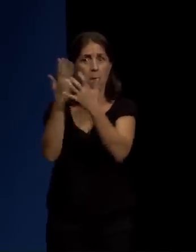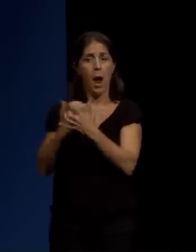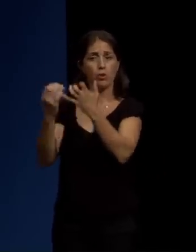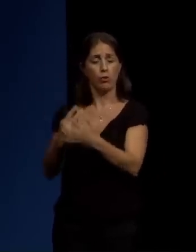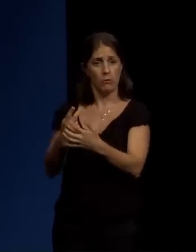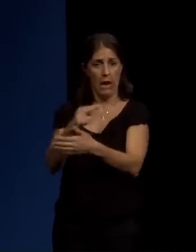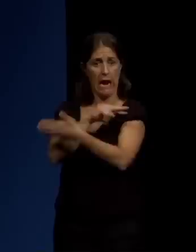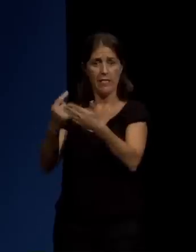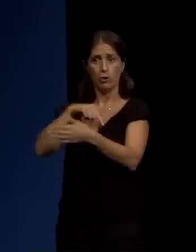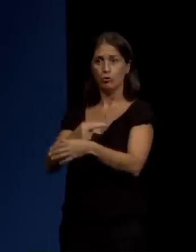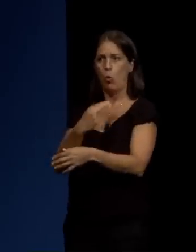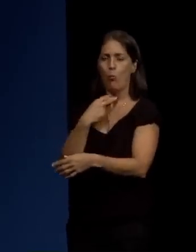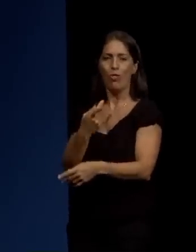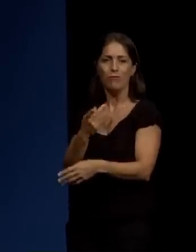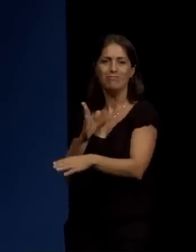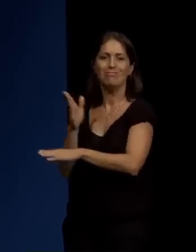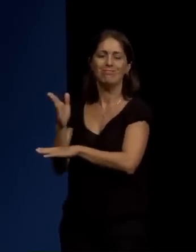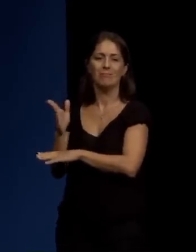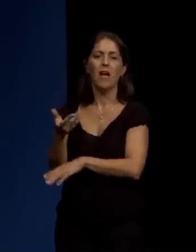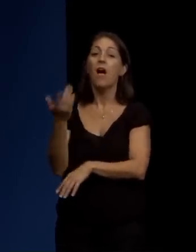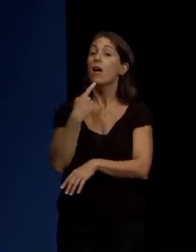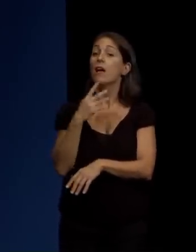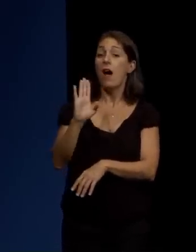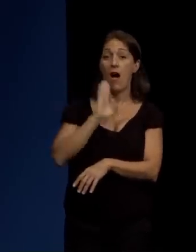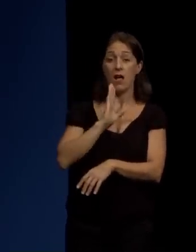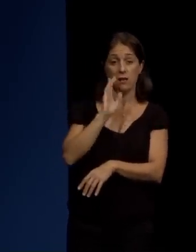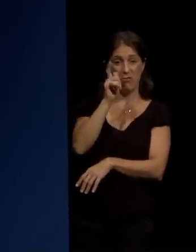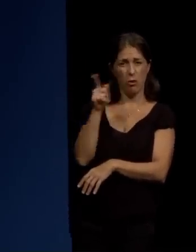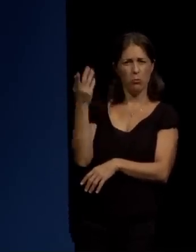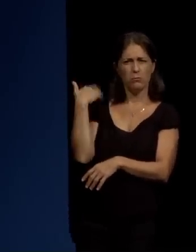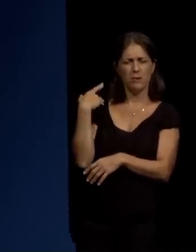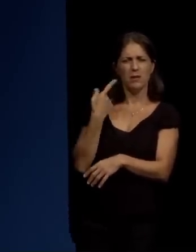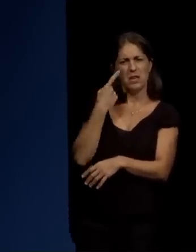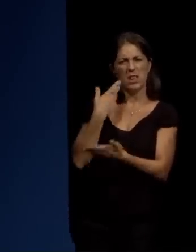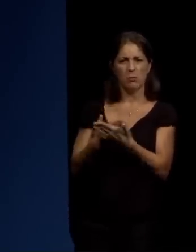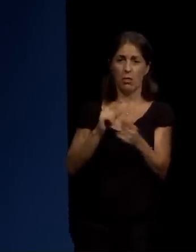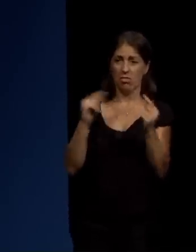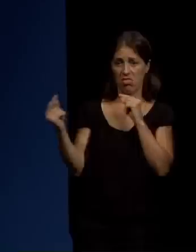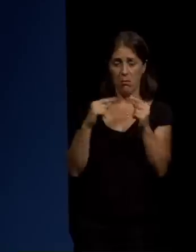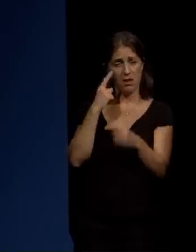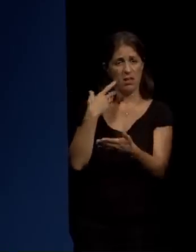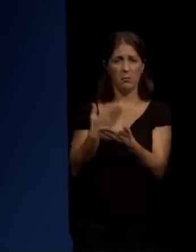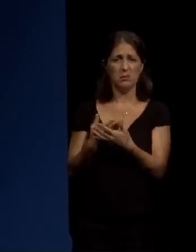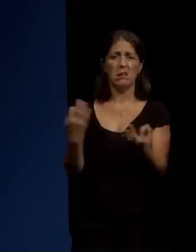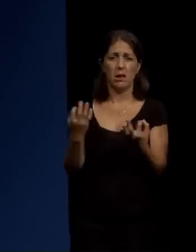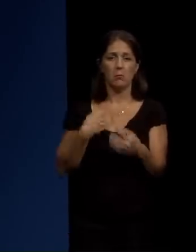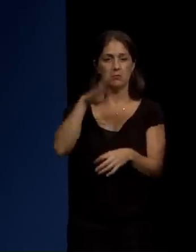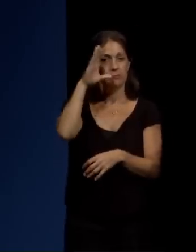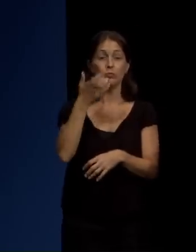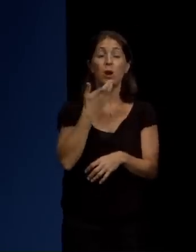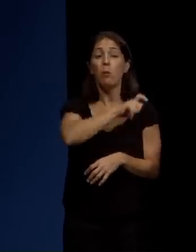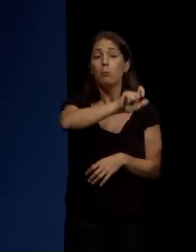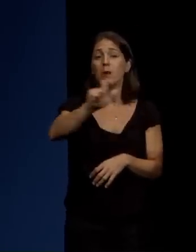Galicia. Como dicía antes, Feijóo demostrou no debate unha vez máis que non escoita as demandas